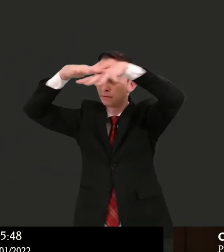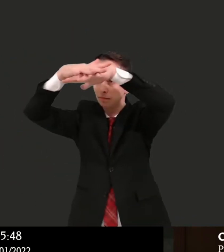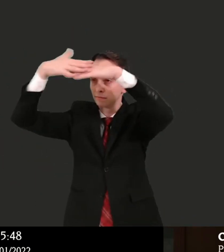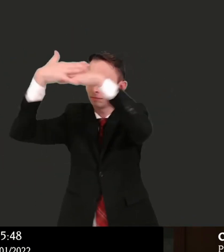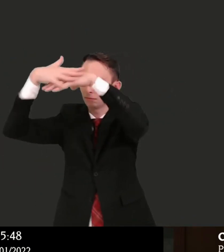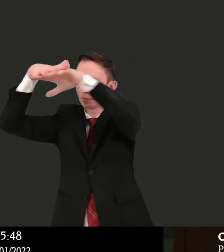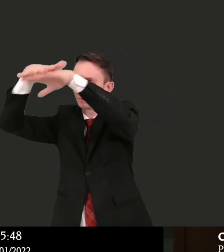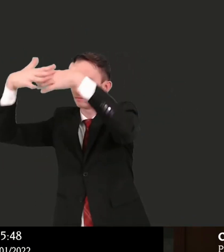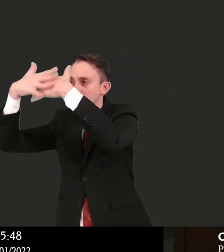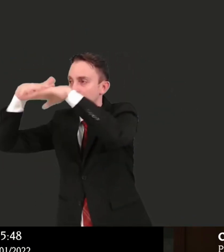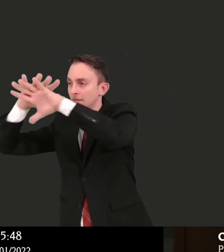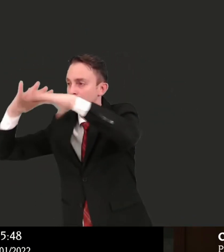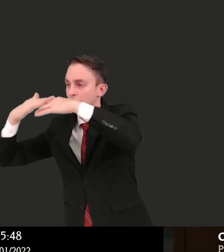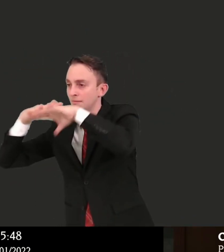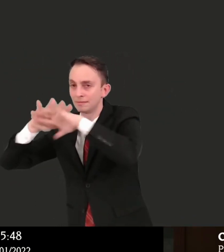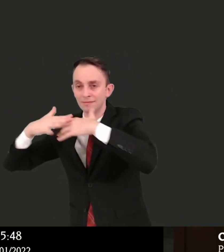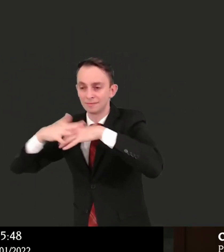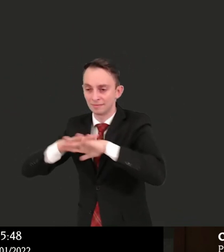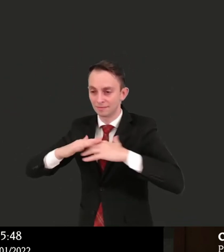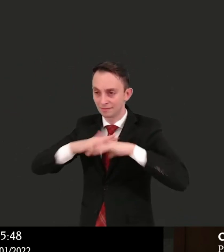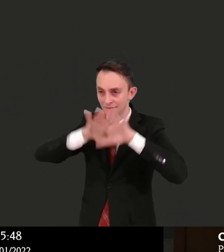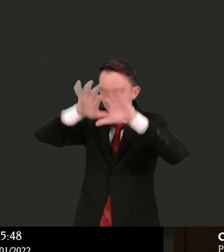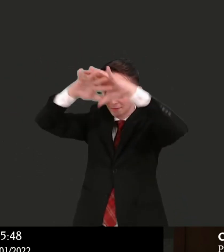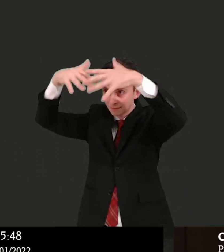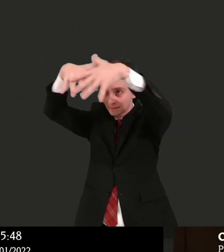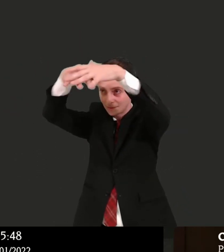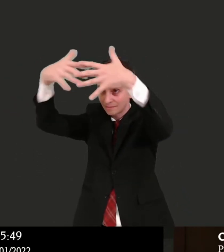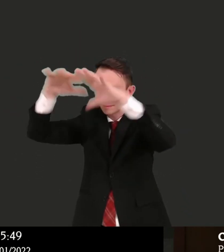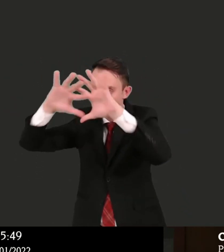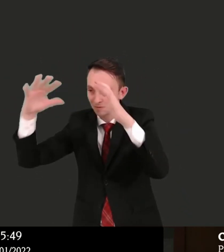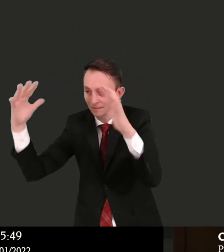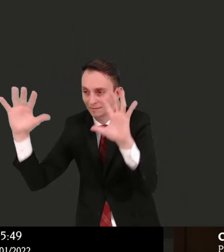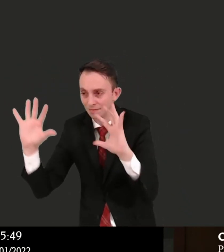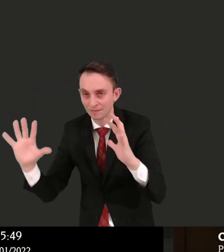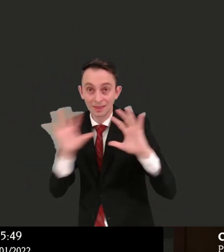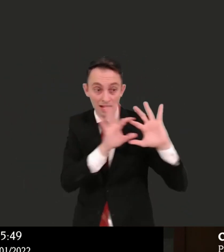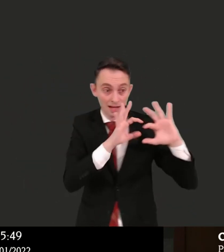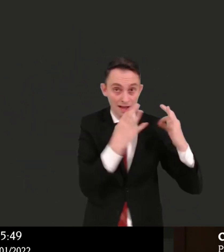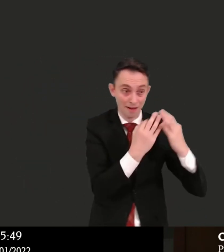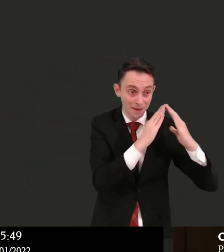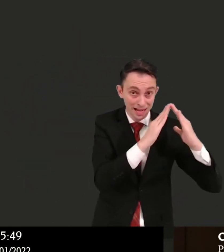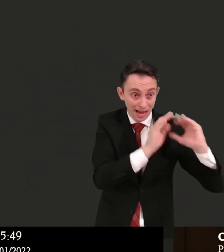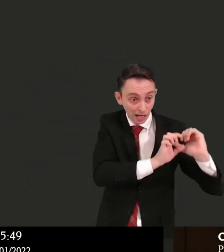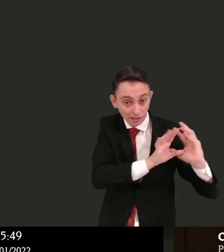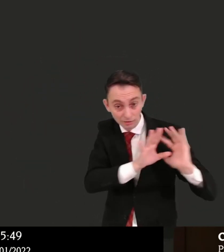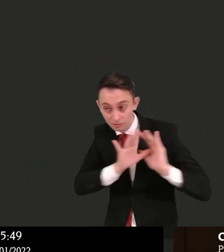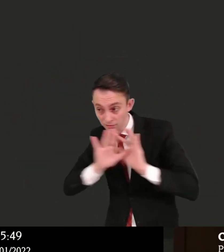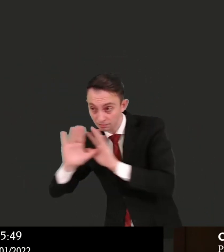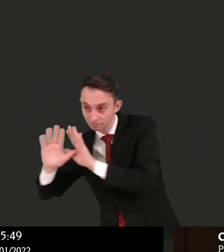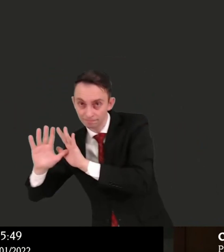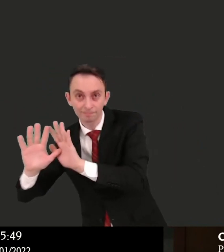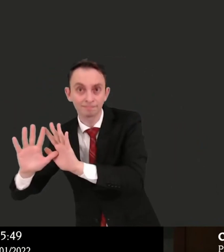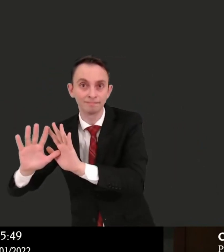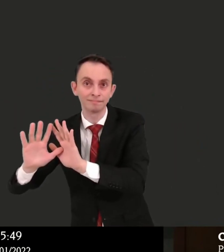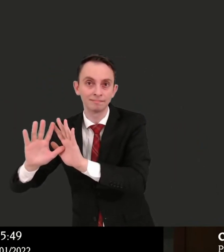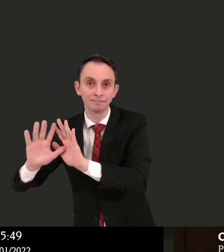estrelas. E eu sempre penso isso, quando o senhor me traz essa parte adiante, é que vendo as estrelas lá em cima, eles deviam perguntar